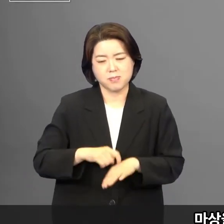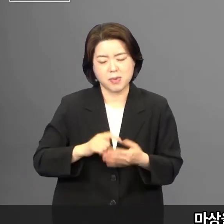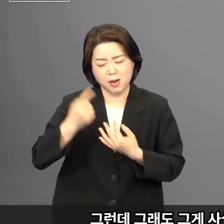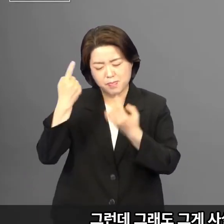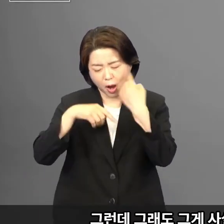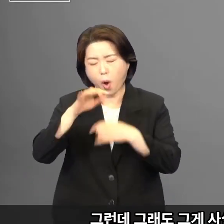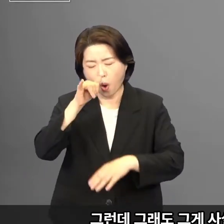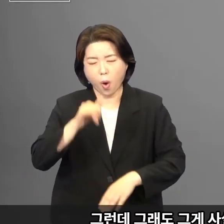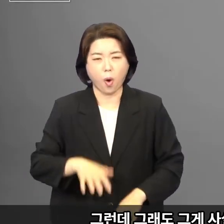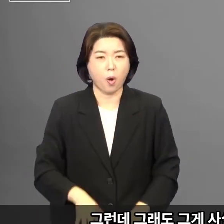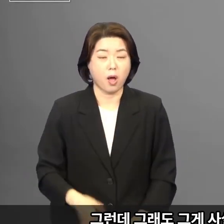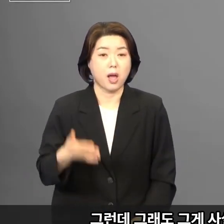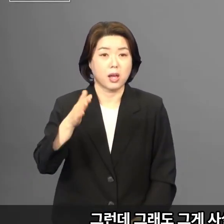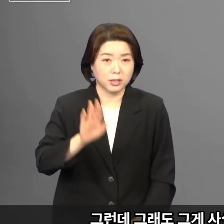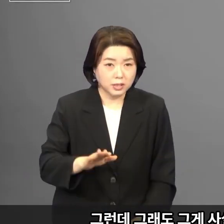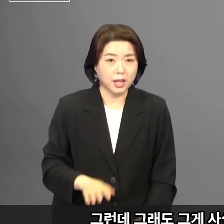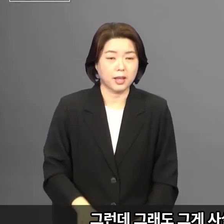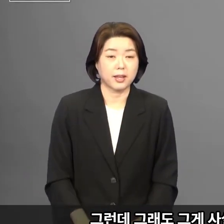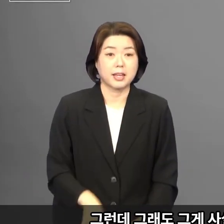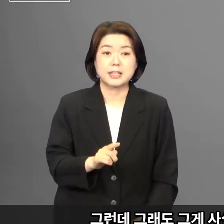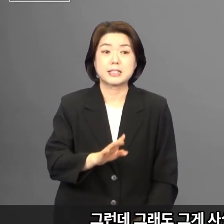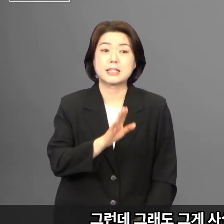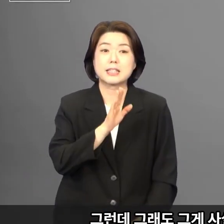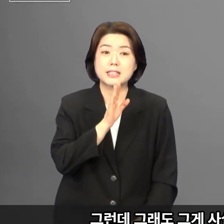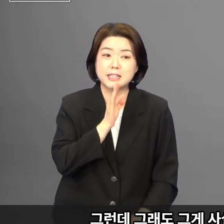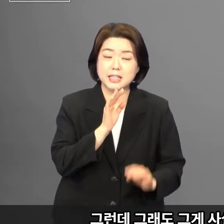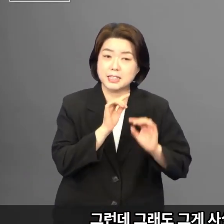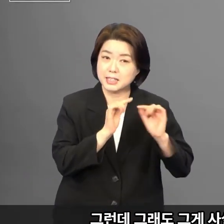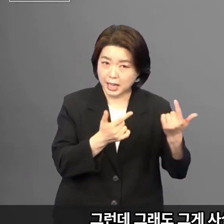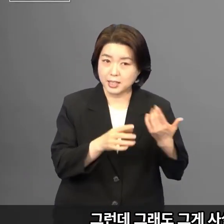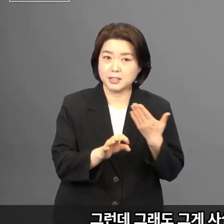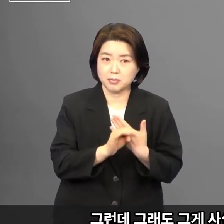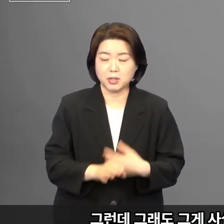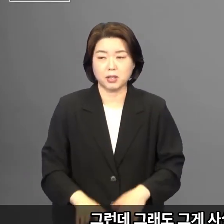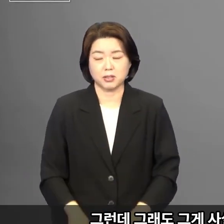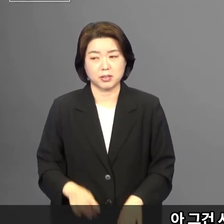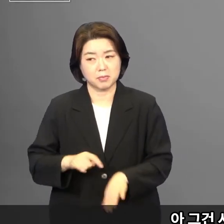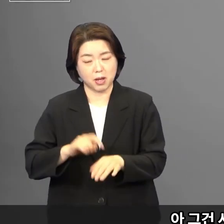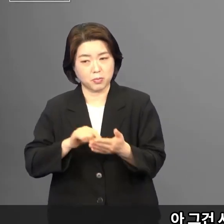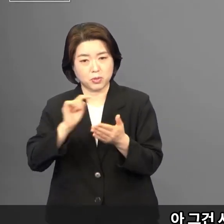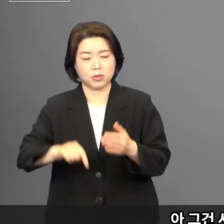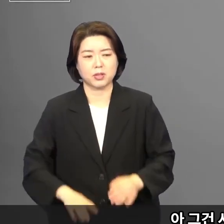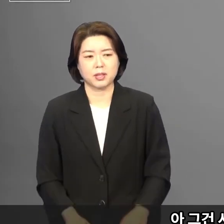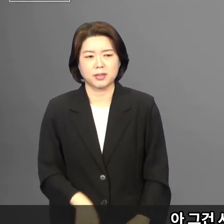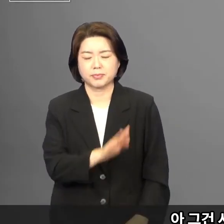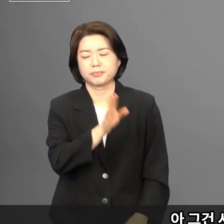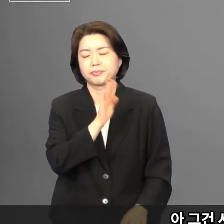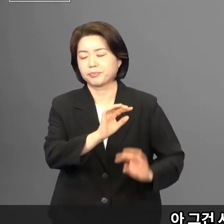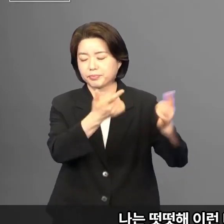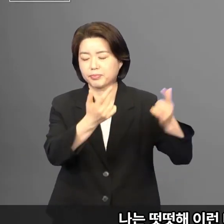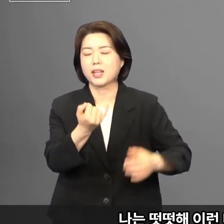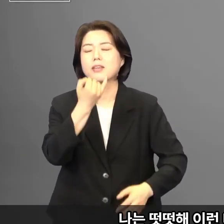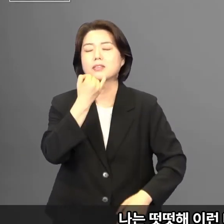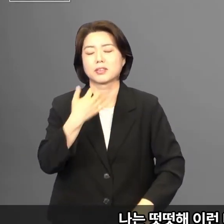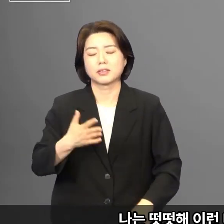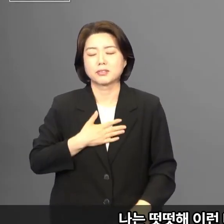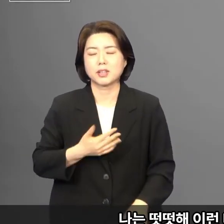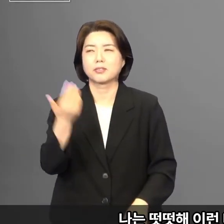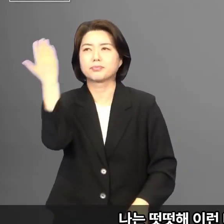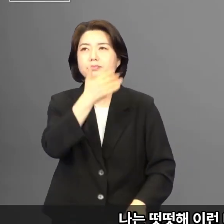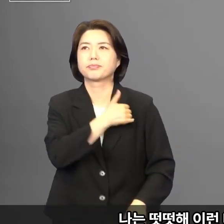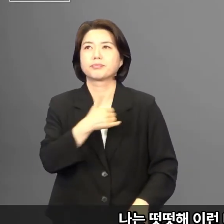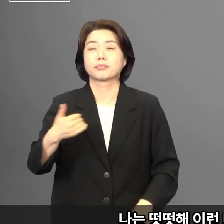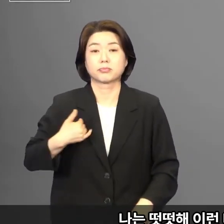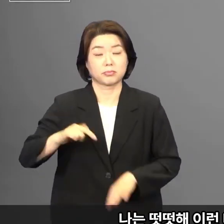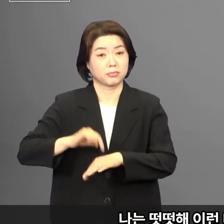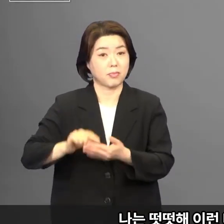입습니다. 그런데 그래도 그게 사실이 아니면 이런 마음이 있죠. 아, 그건 사실이 아니니까 나는 떳떳해, 이런